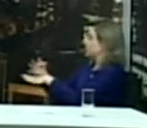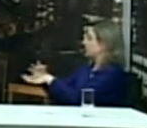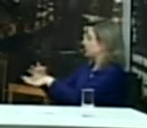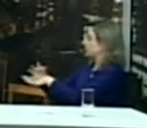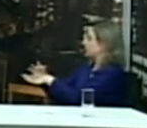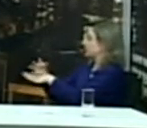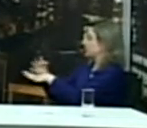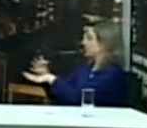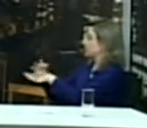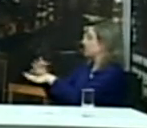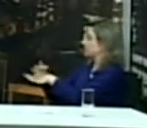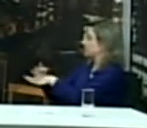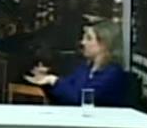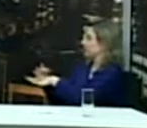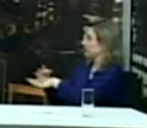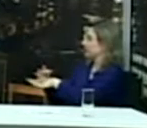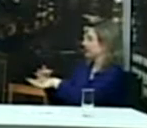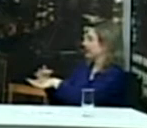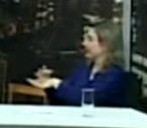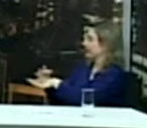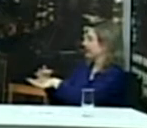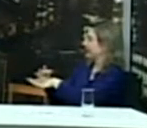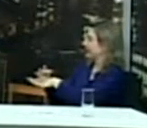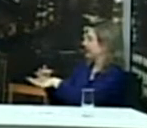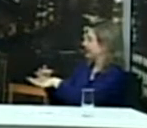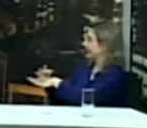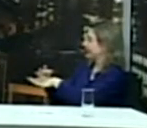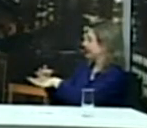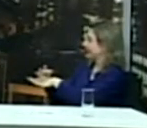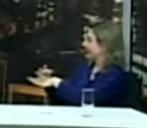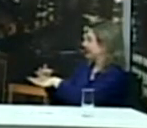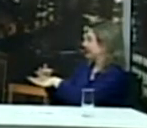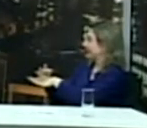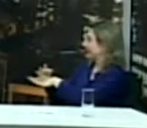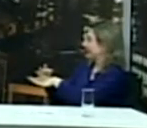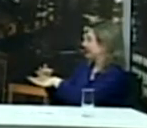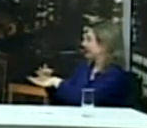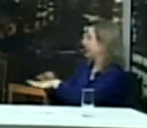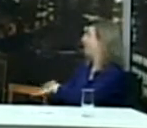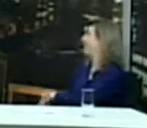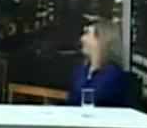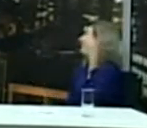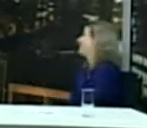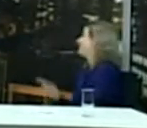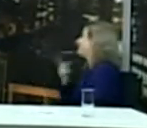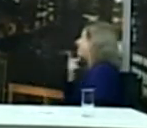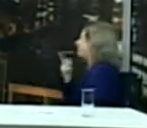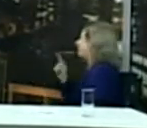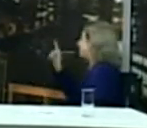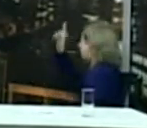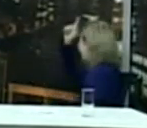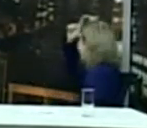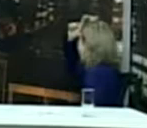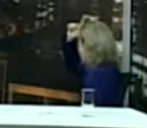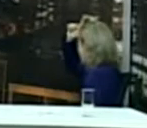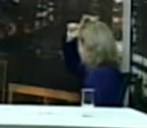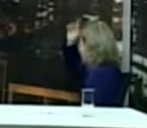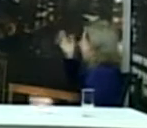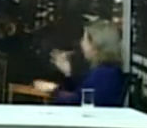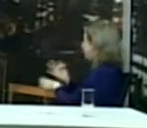T. Como é que se chama quando tu fala duas coisas que têm o mesmo sentido? Ou aqui é a mesma coisa. Pleonasmo, né? Toda a mesma coisa. Isso aqui é um pleonasmo